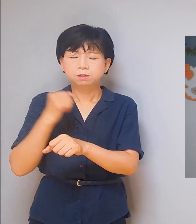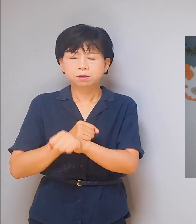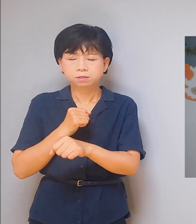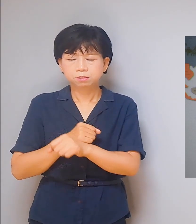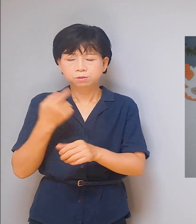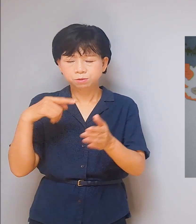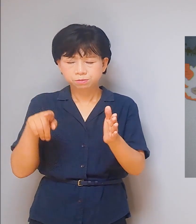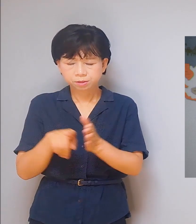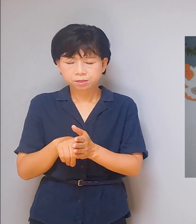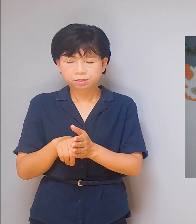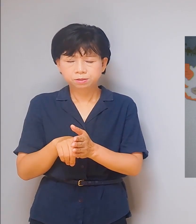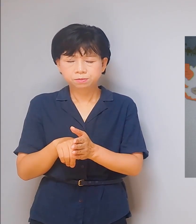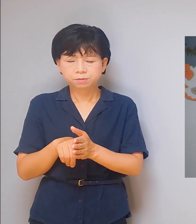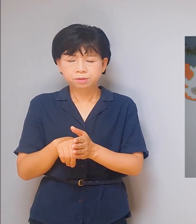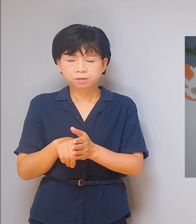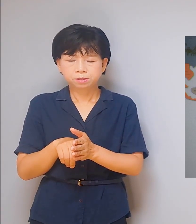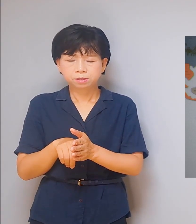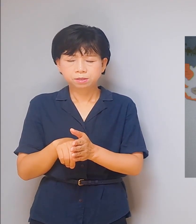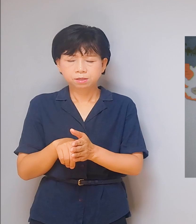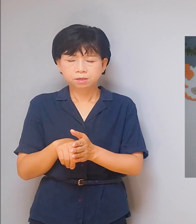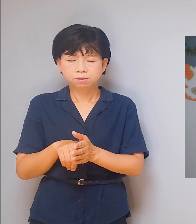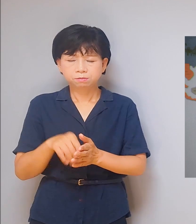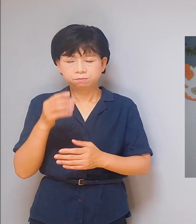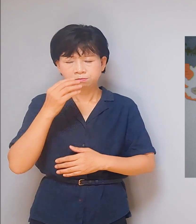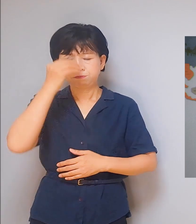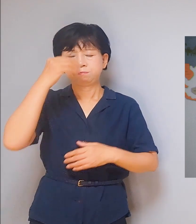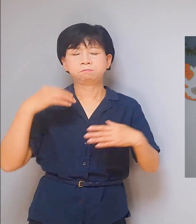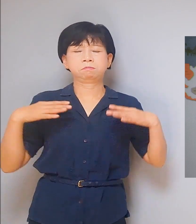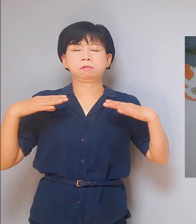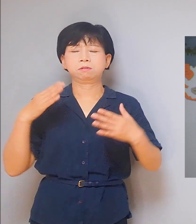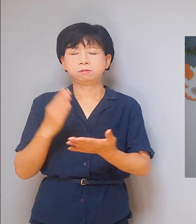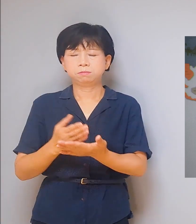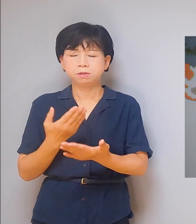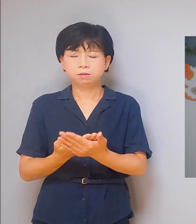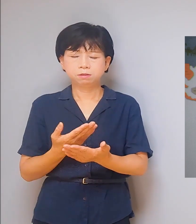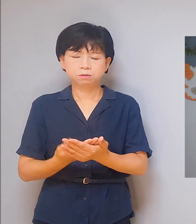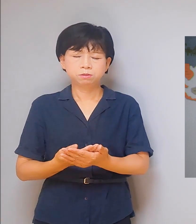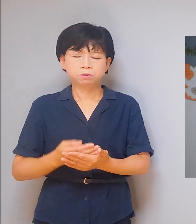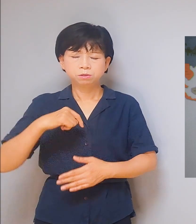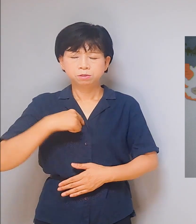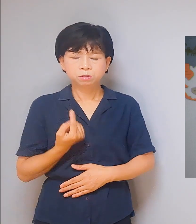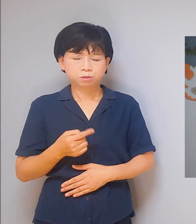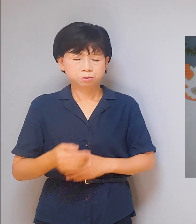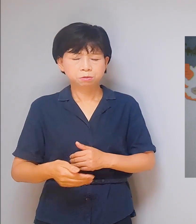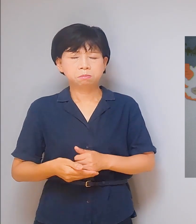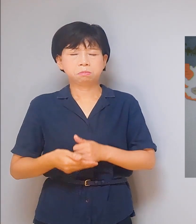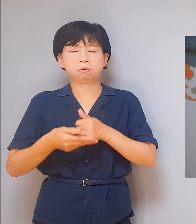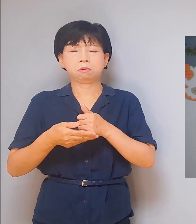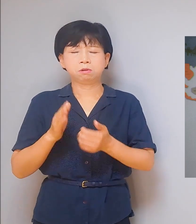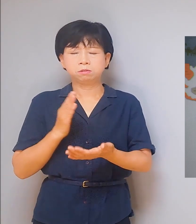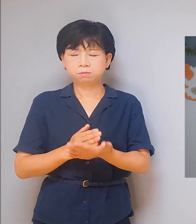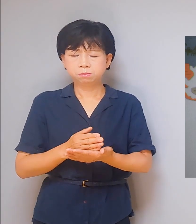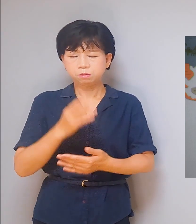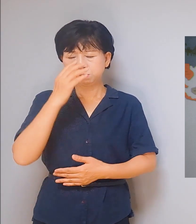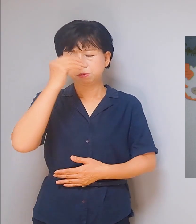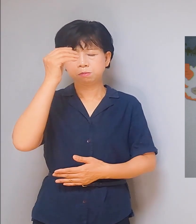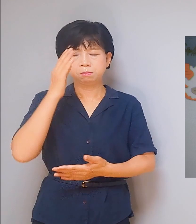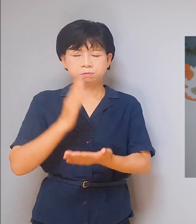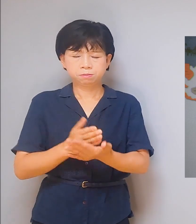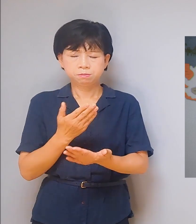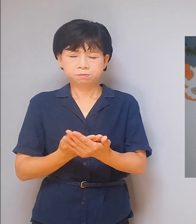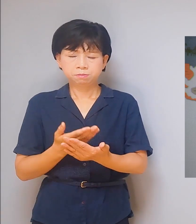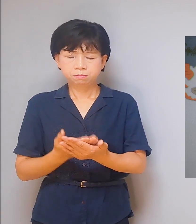줄 믿습니다. 저희 자만하지 않게 하시고 스스로 높아지지 않게 하시고 교만하지